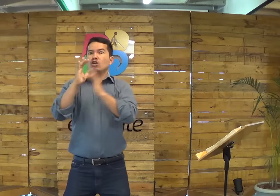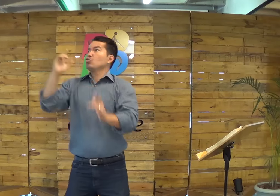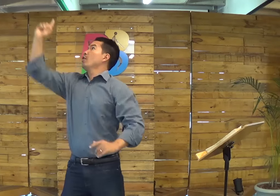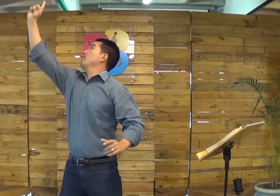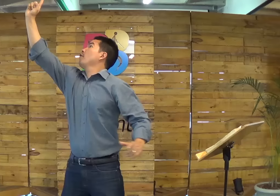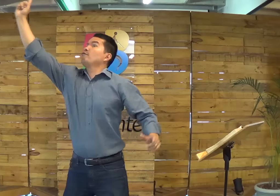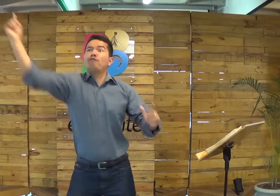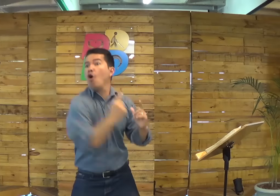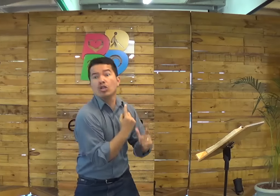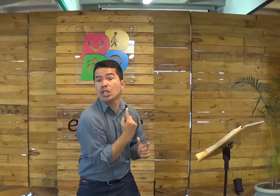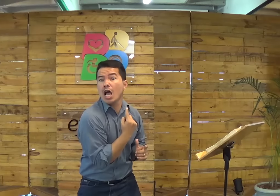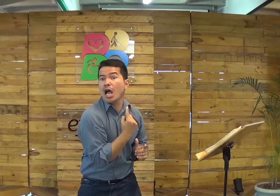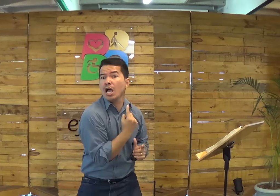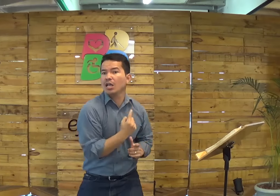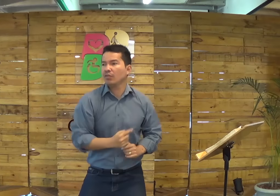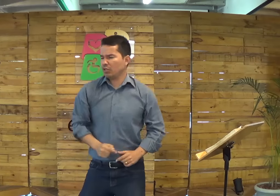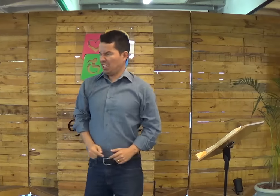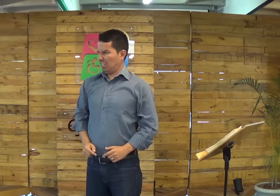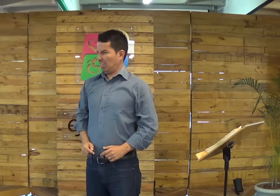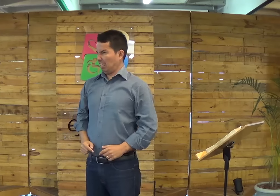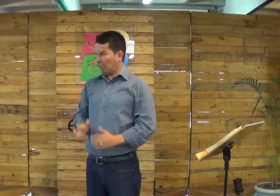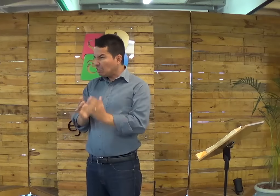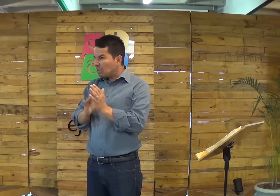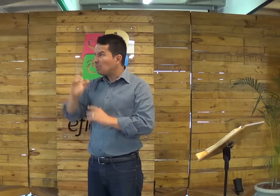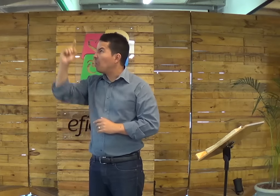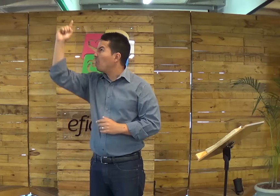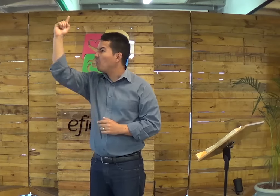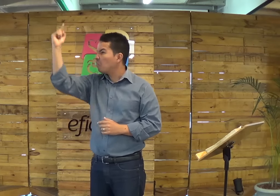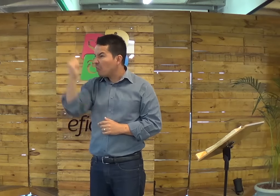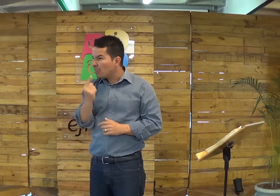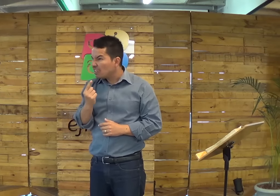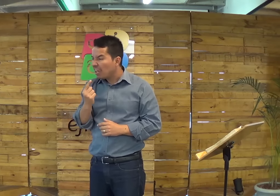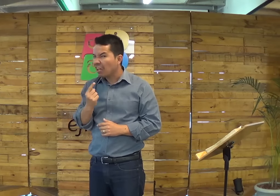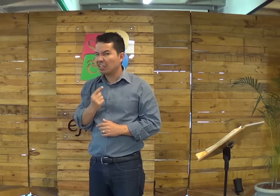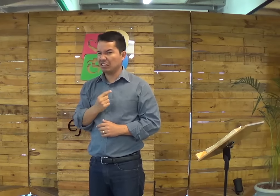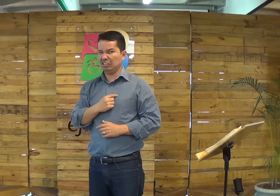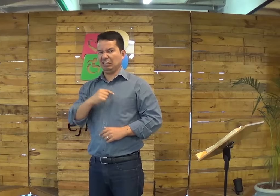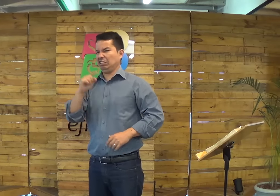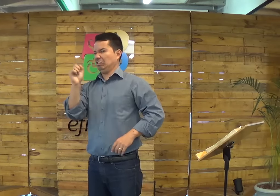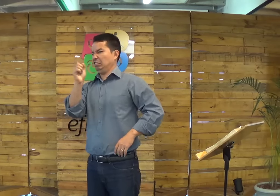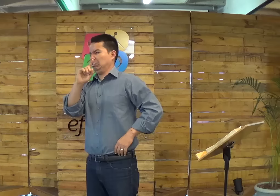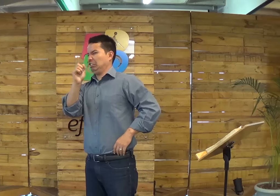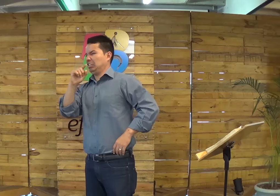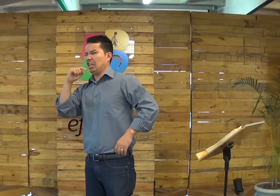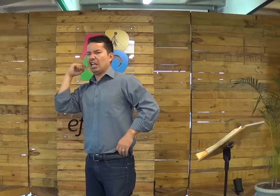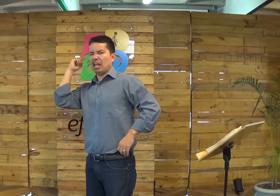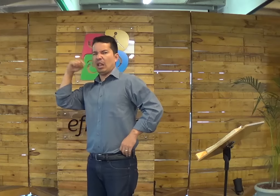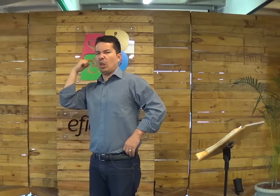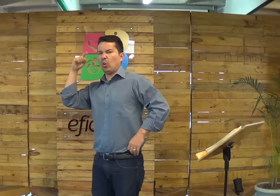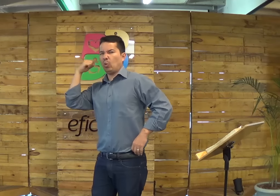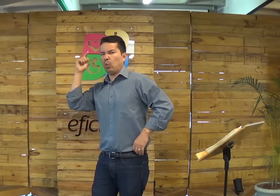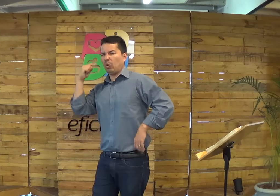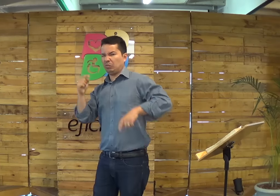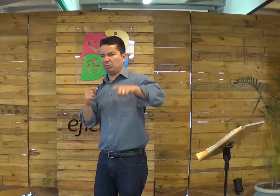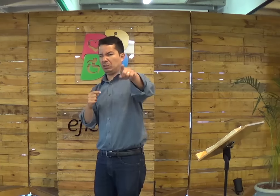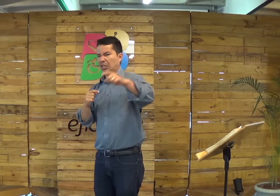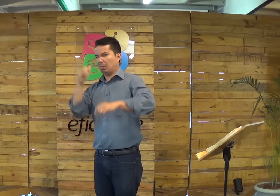fala olha Jesus voltando pessoas Jesus tá voltando ai Claro que não você tá é